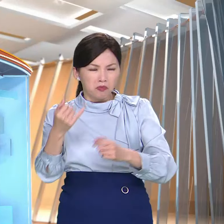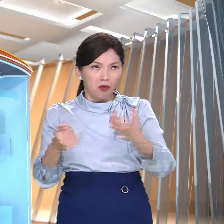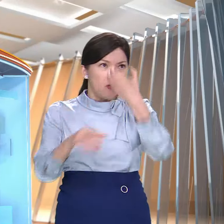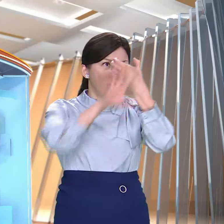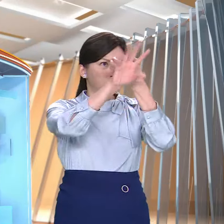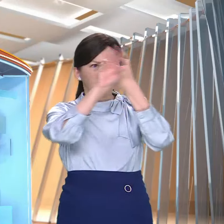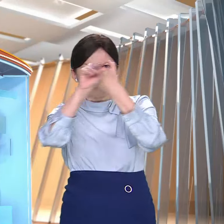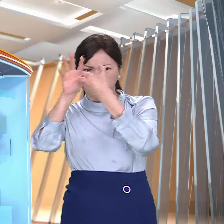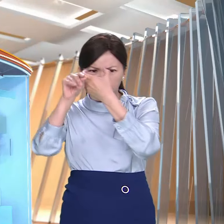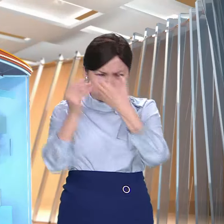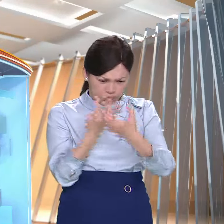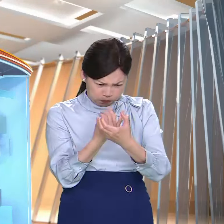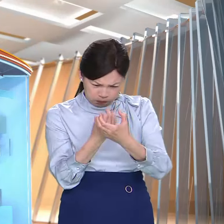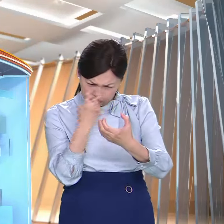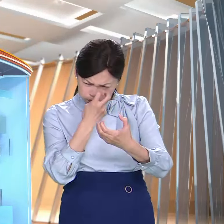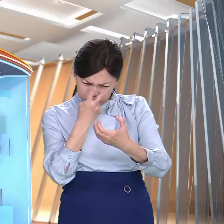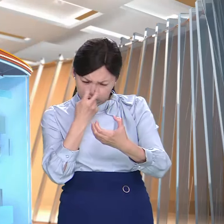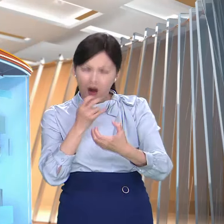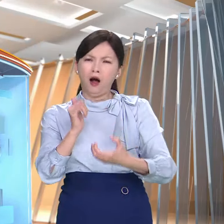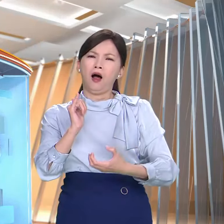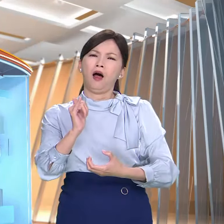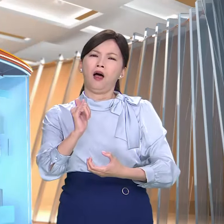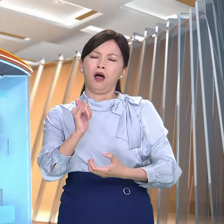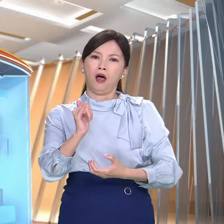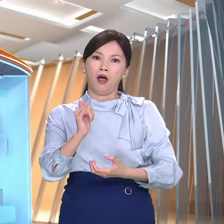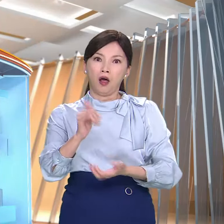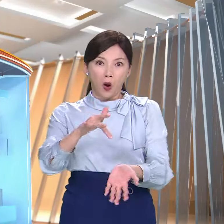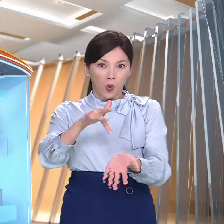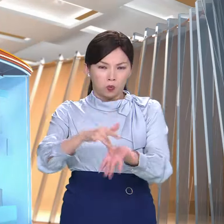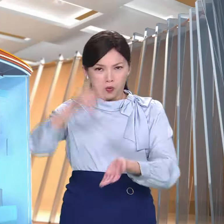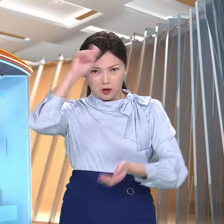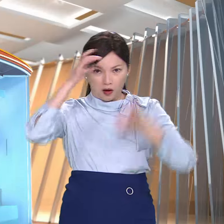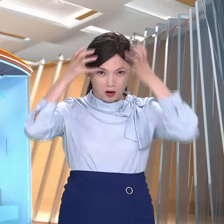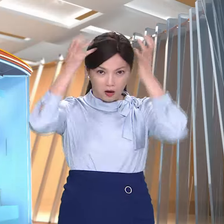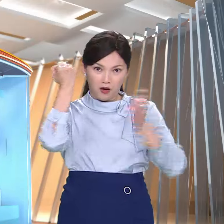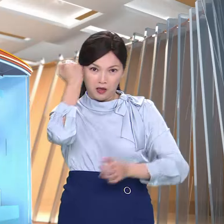合乎标准，也初步排除有带二型污染。